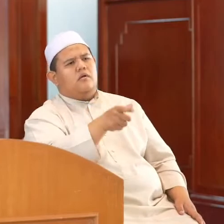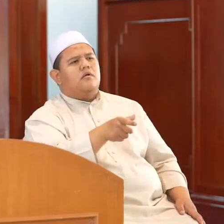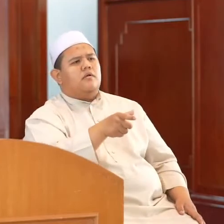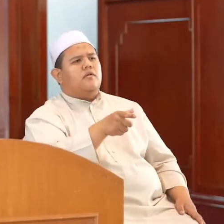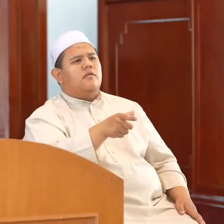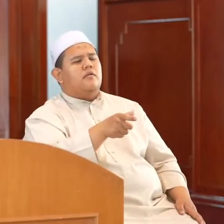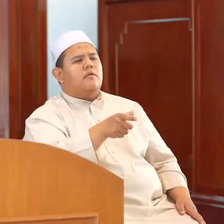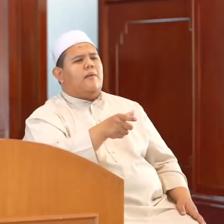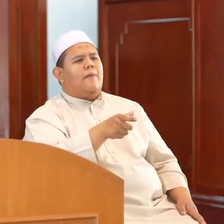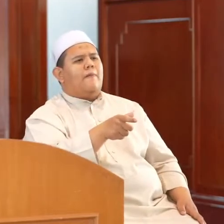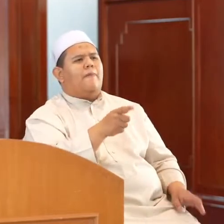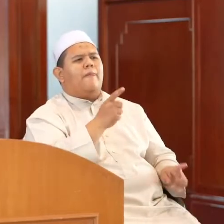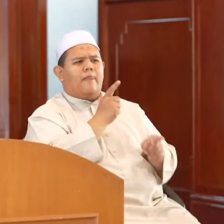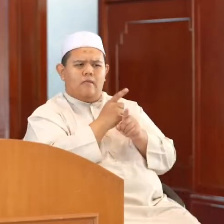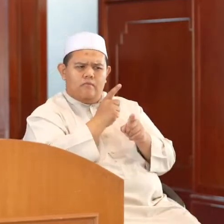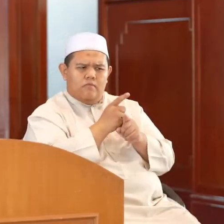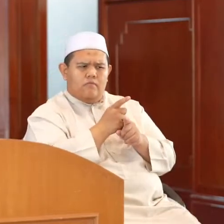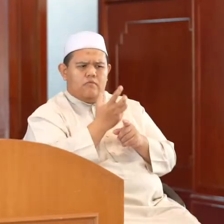Puncak marah.